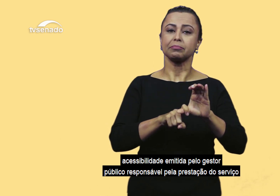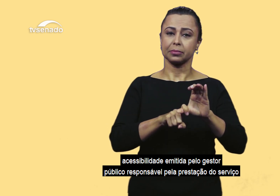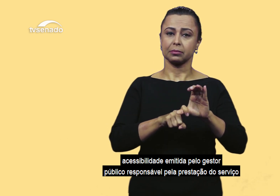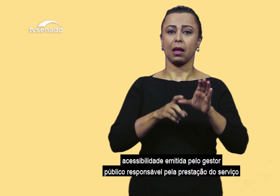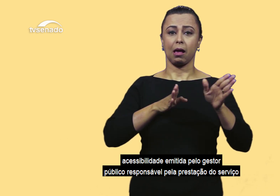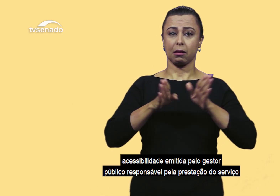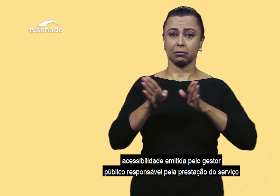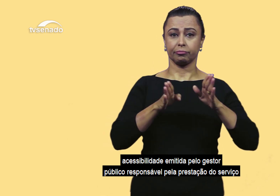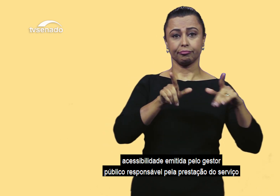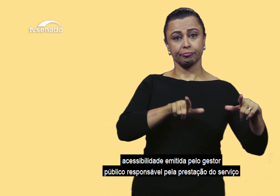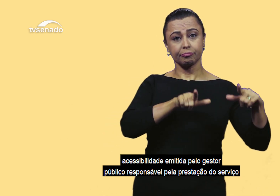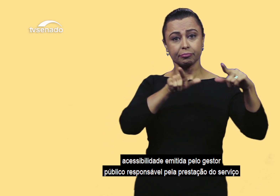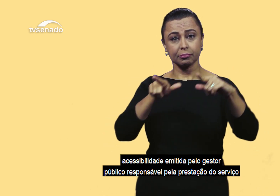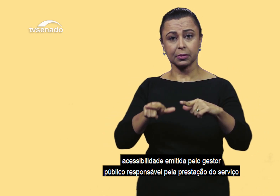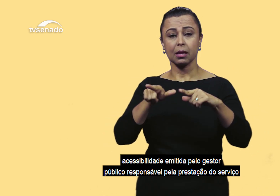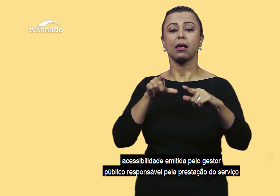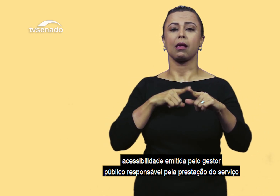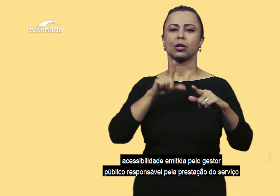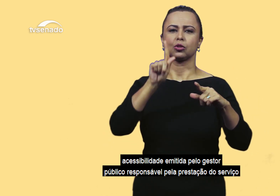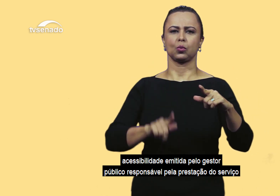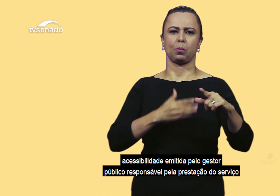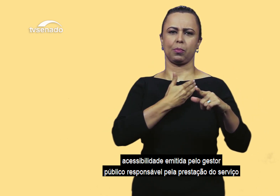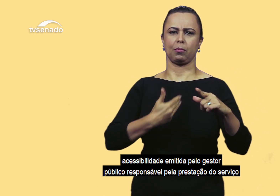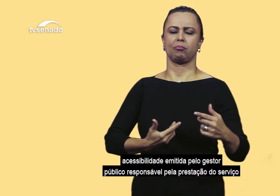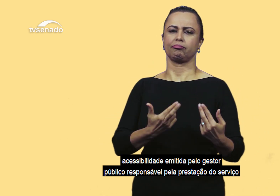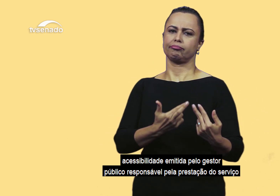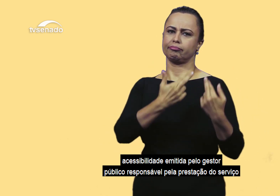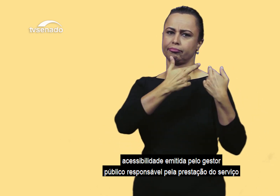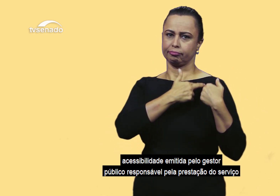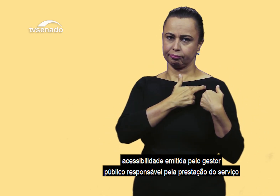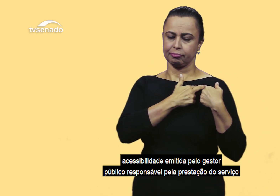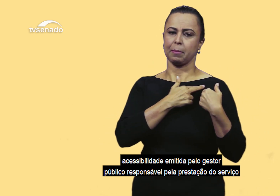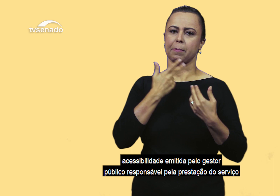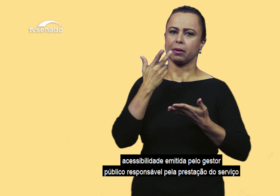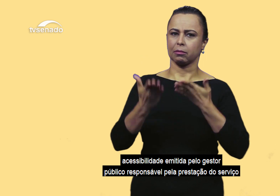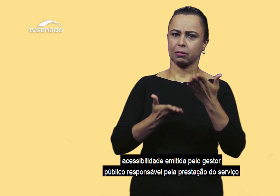gestor público responsável pela prestação do serviço